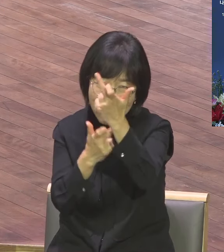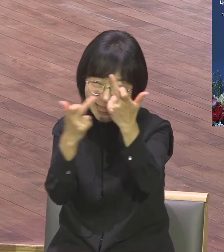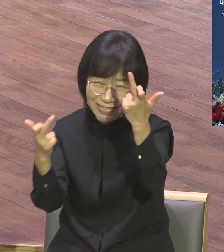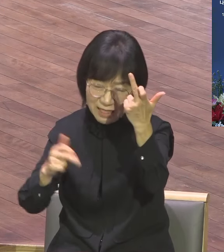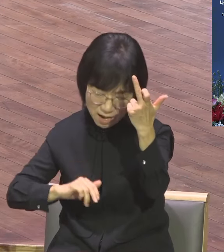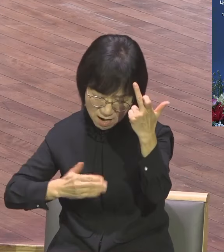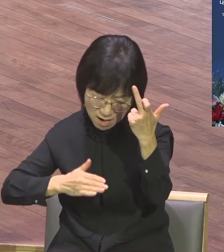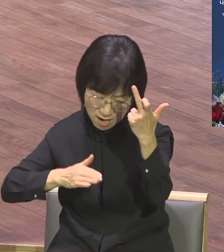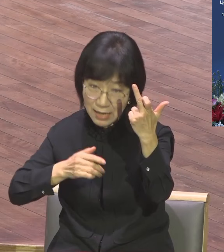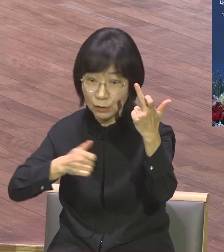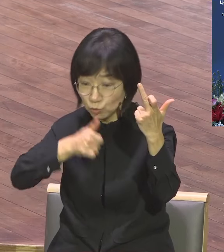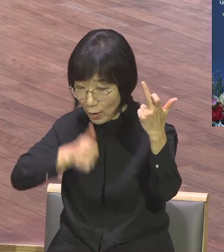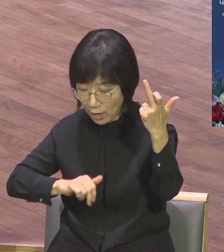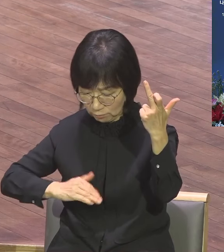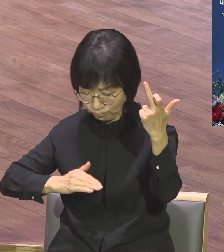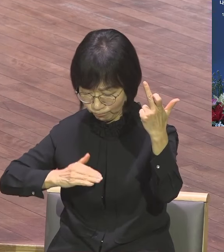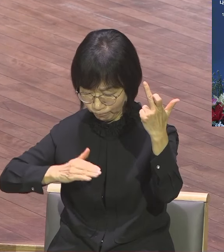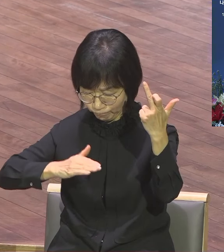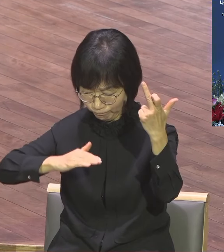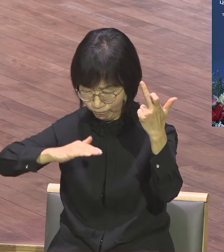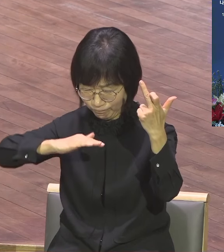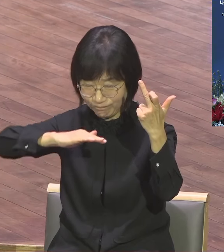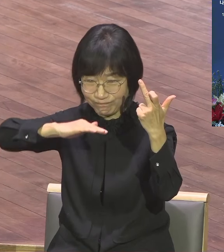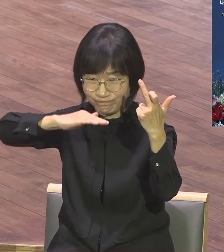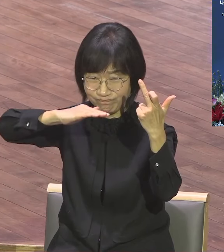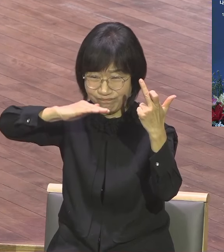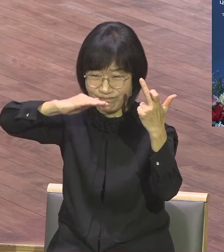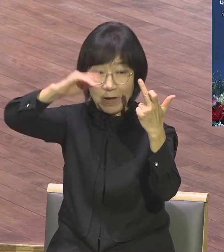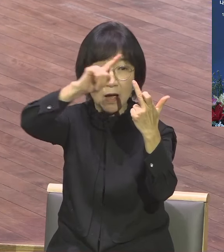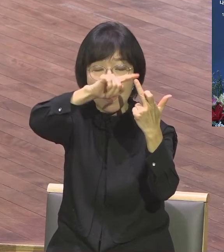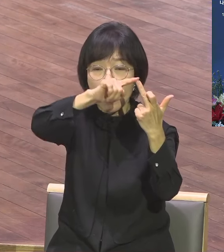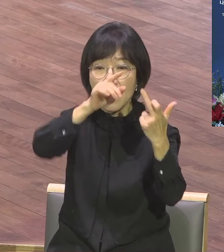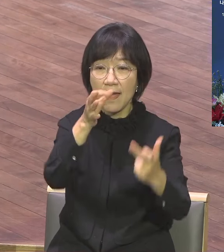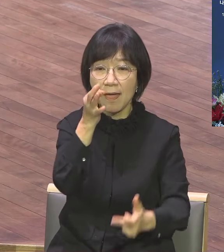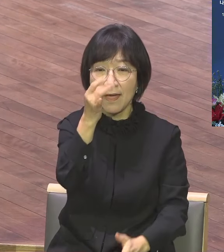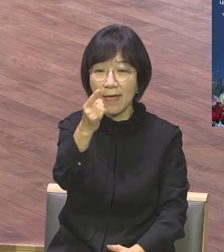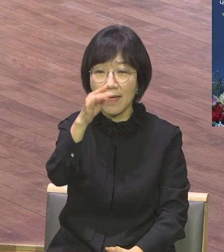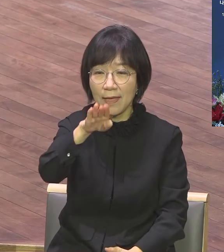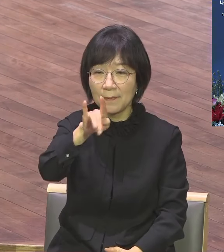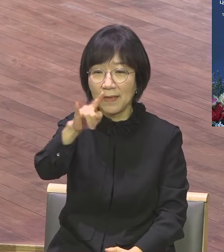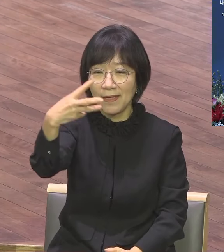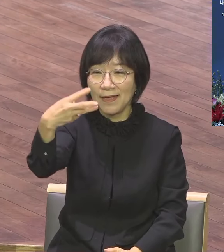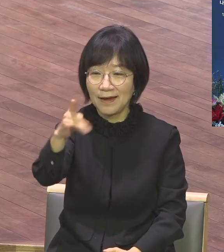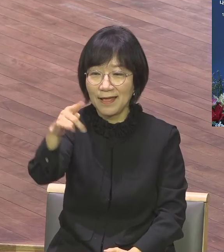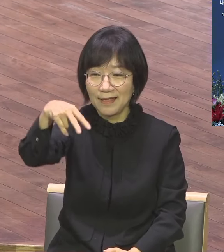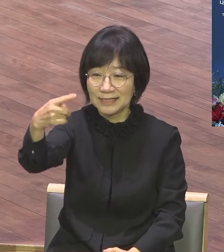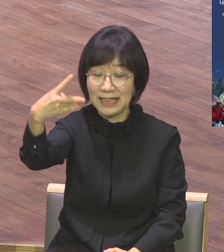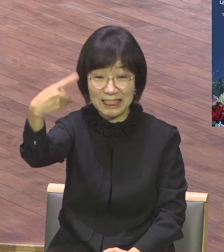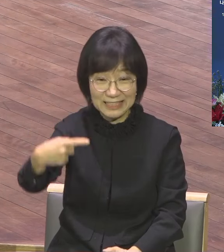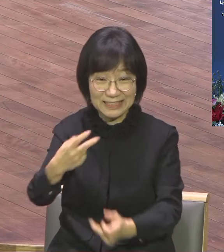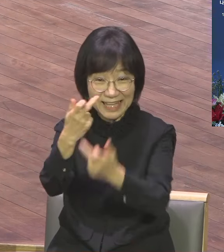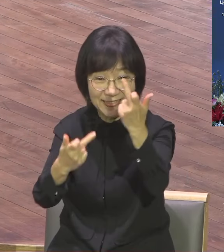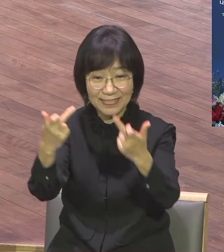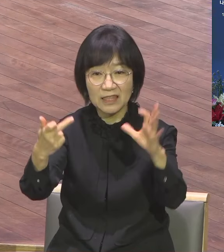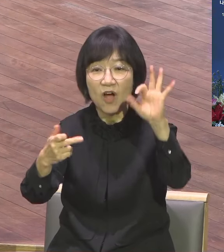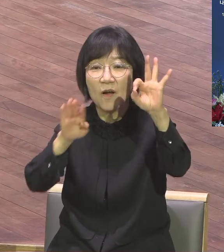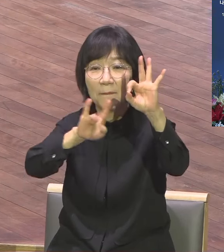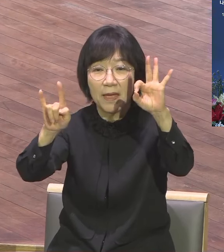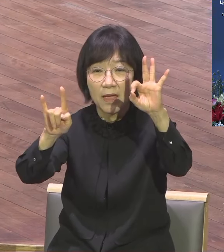지나가구나. 에베레스트의 10배 어마어마한 죄. 수미산을 지나가구나. 내